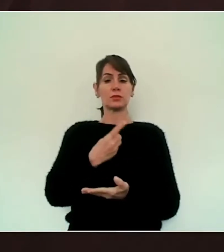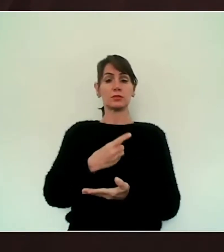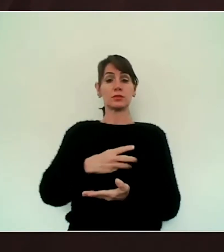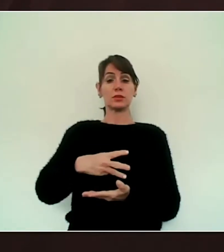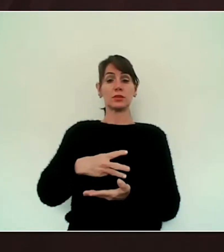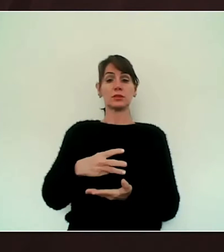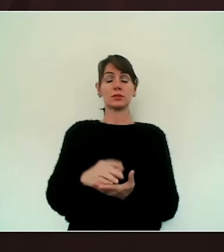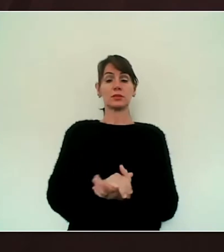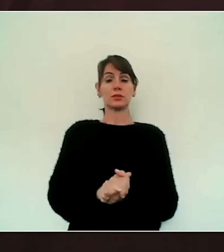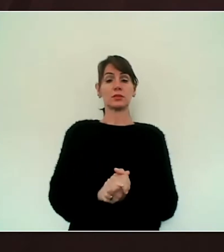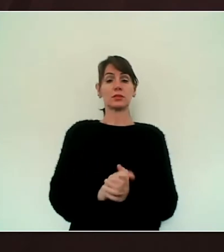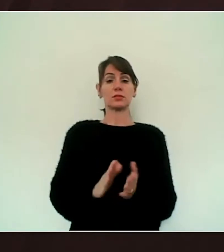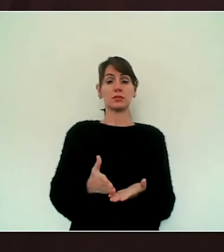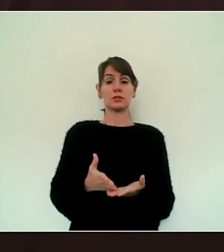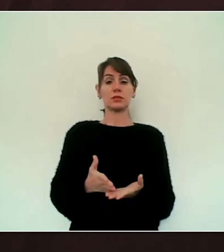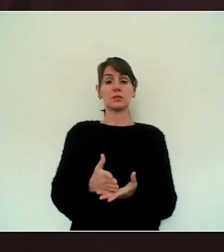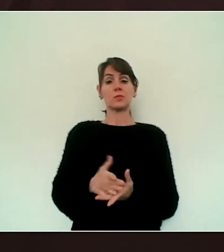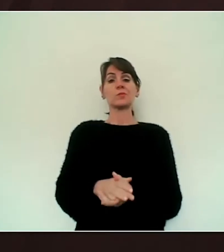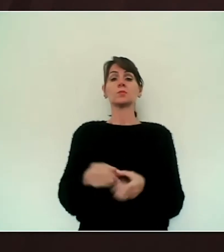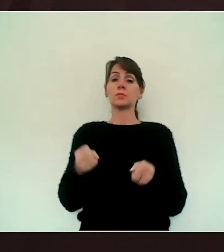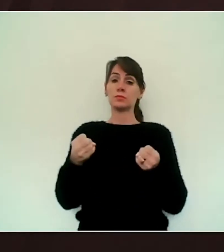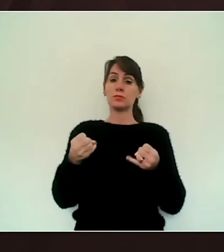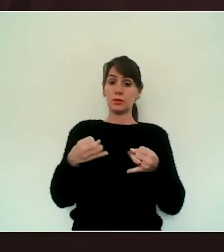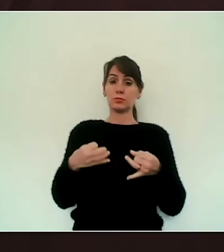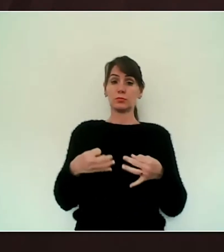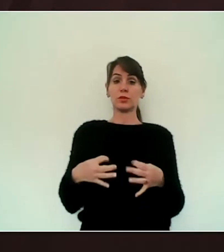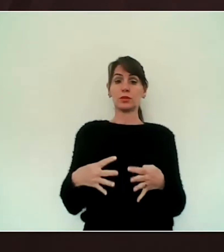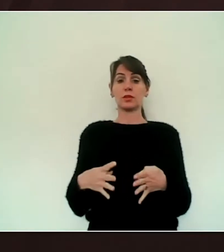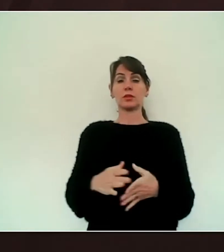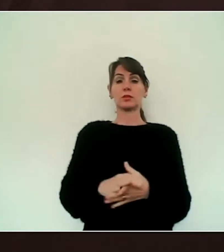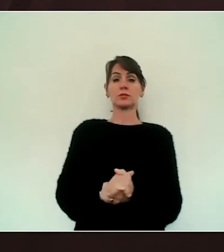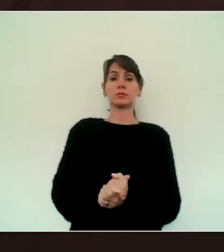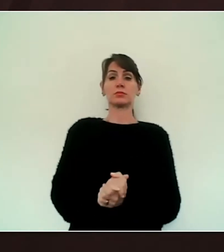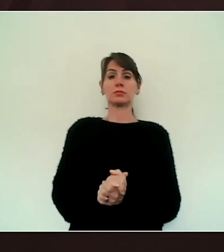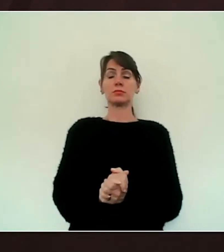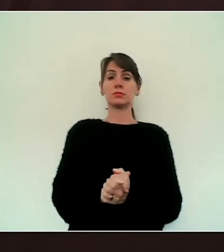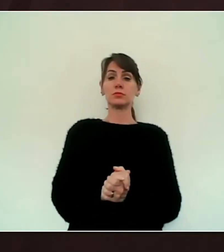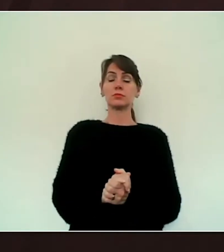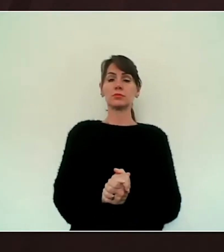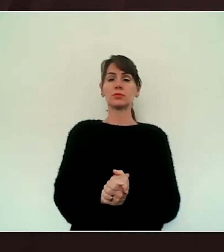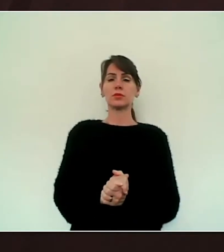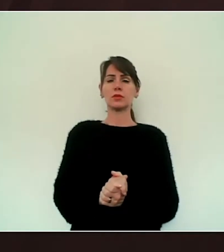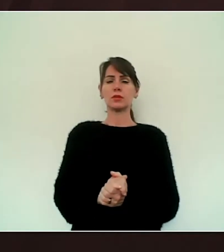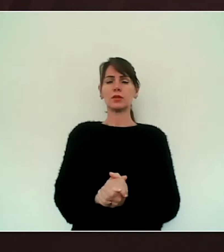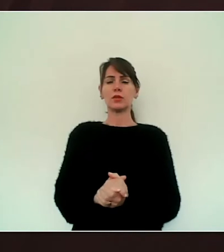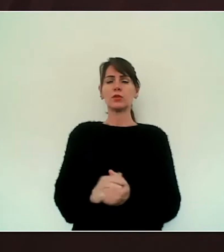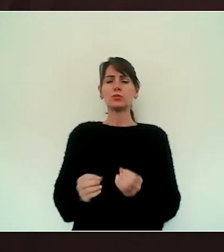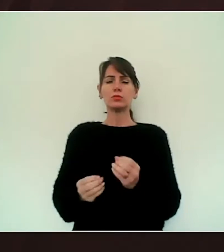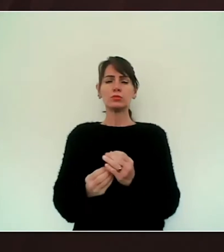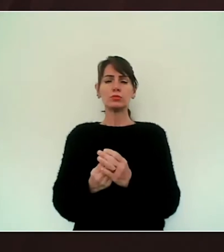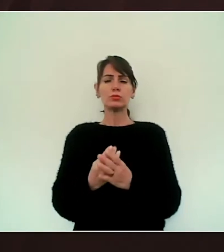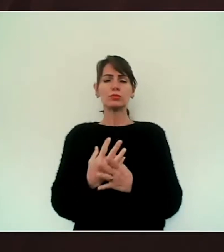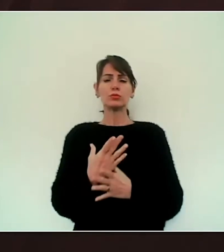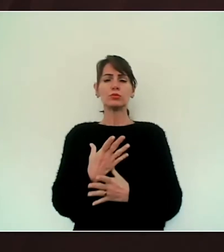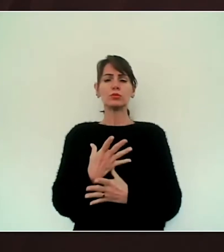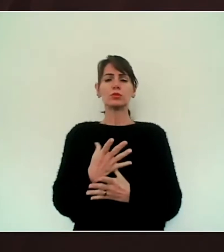pouquinho para vocês como surgiu o surgimento sutil do